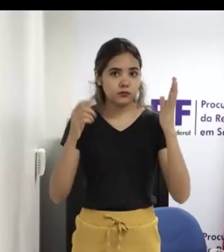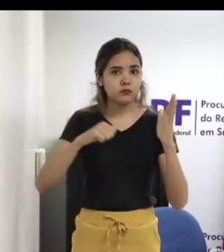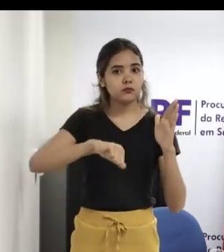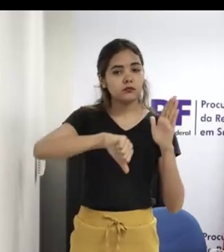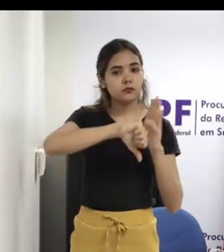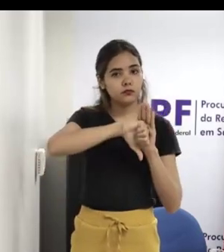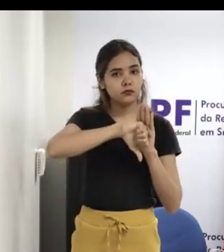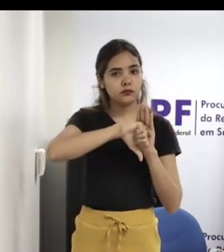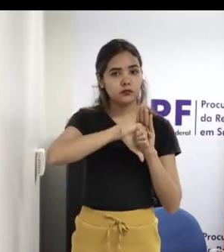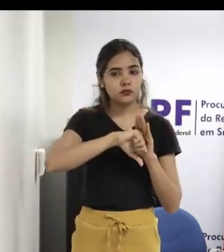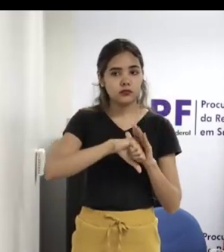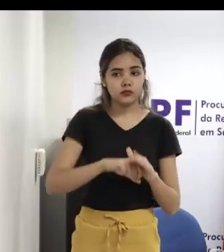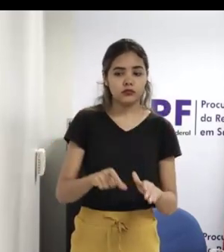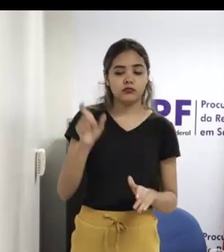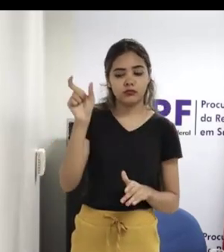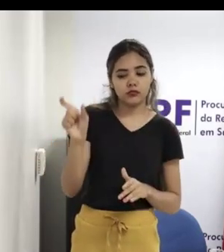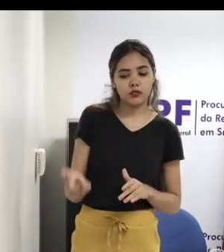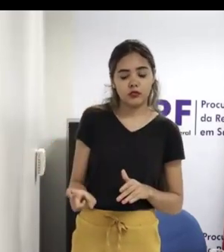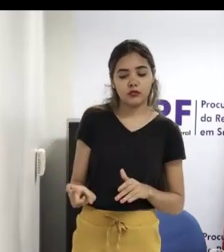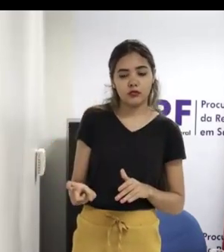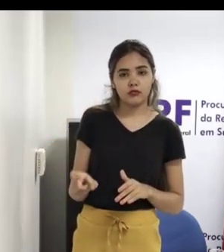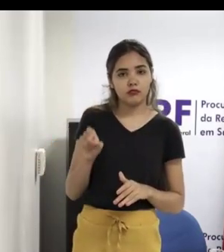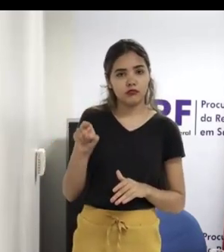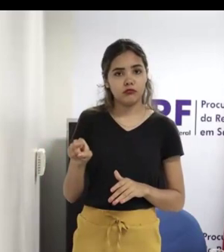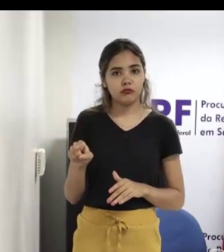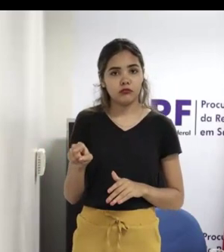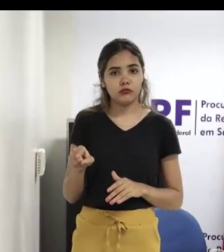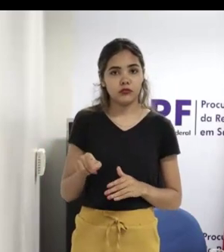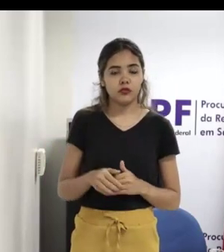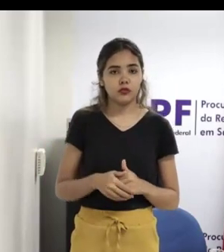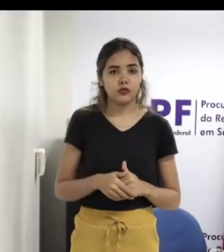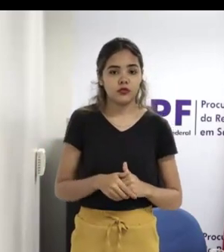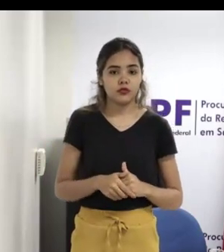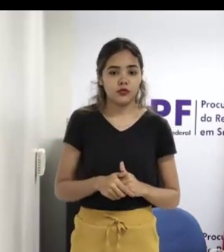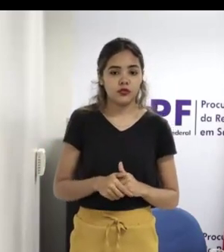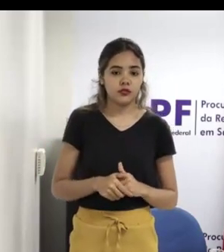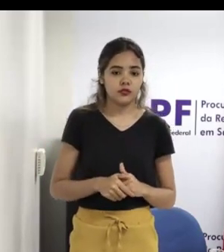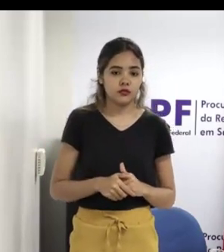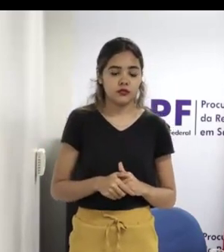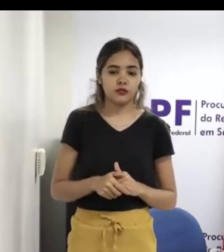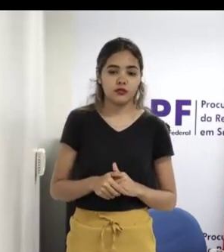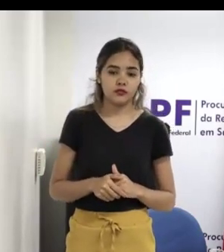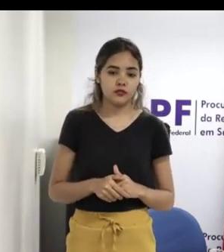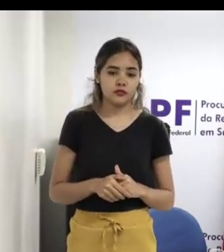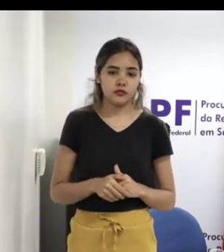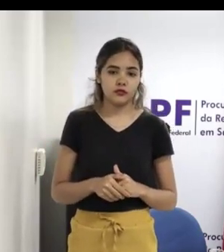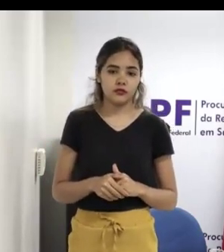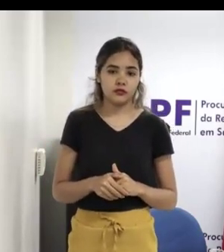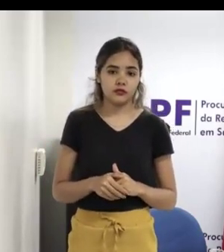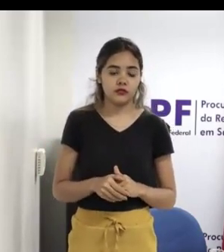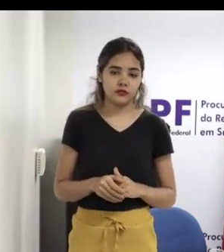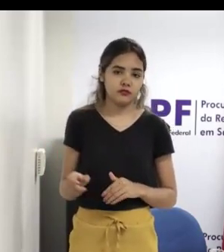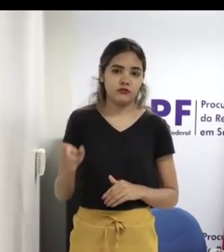fulando de tal esse perfil aqui né porque nem sempre é ele nem sempre Não nunca é o perfil que tá sendo mostrado